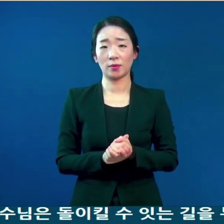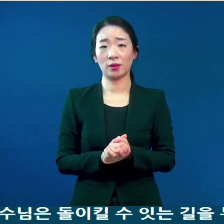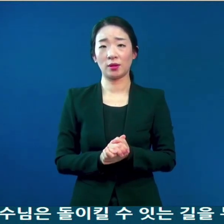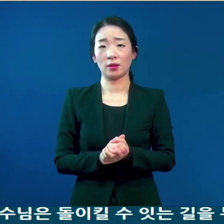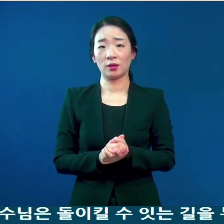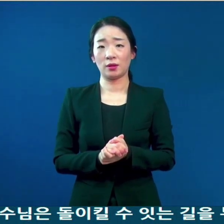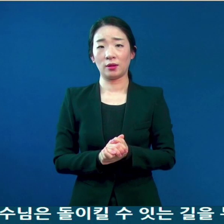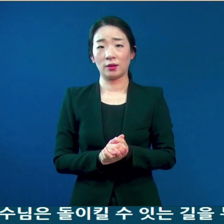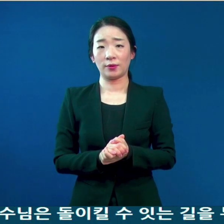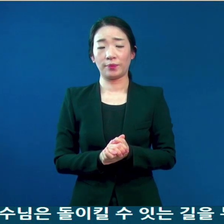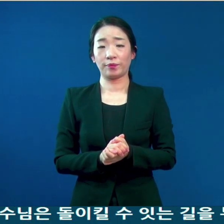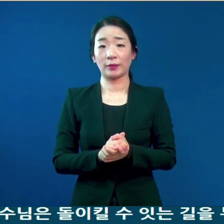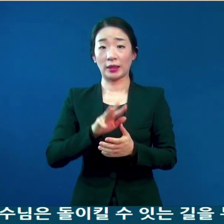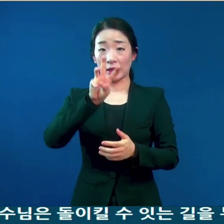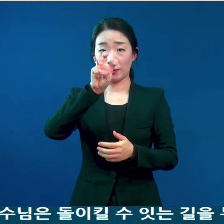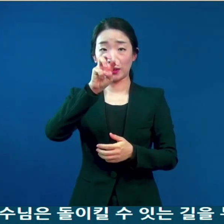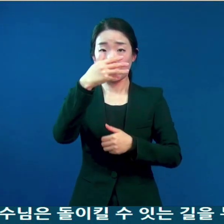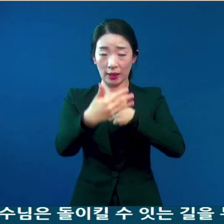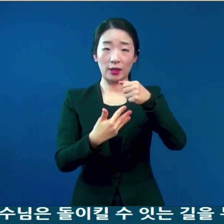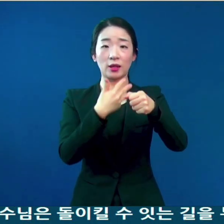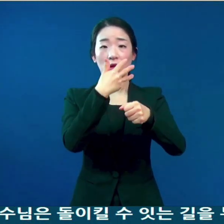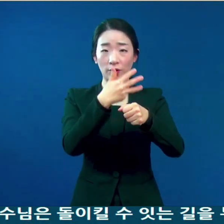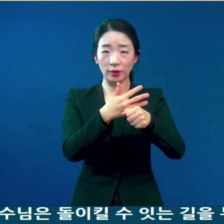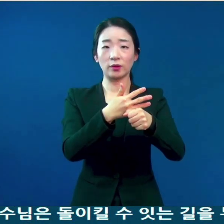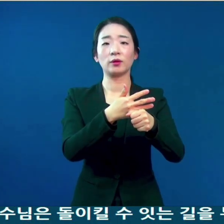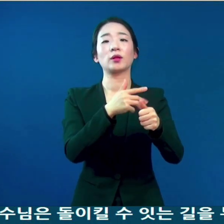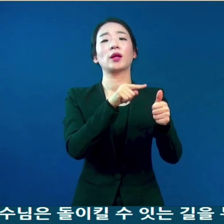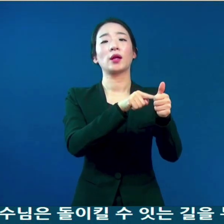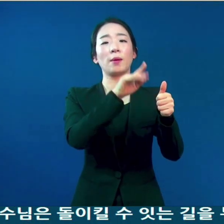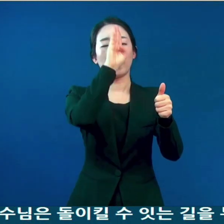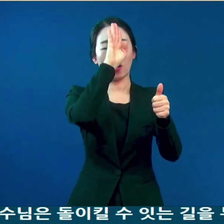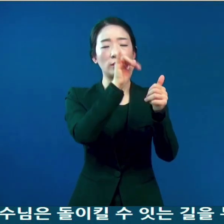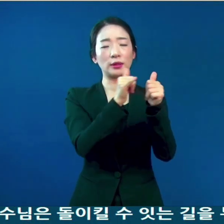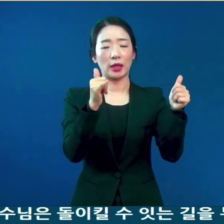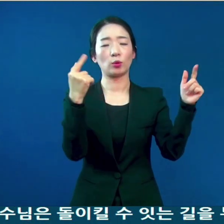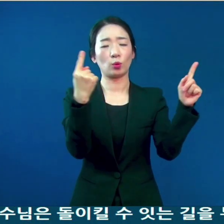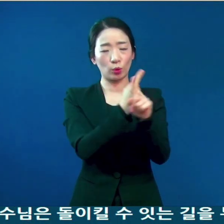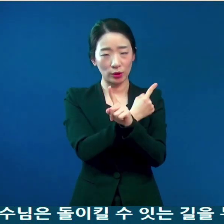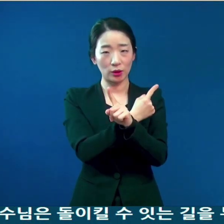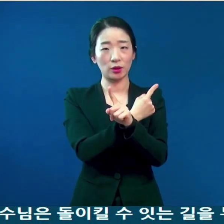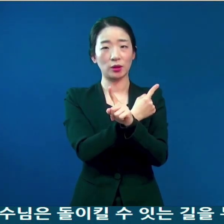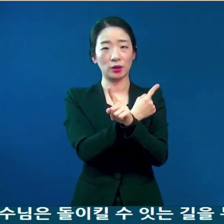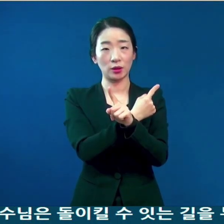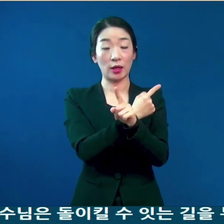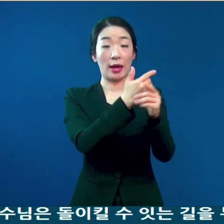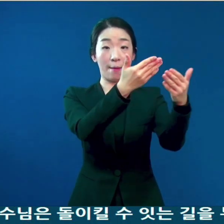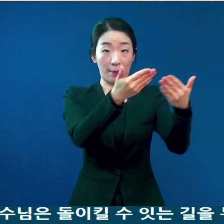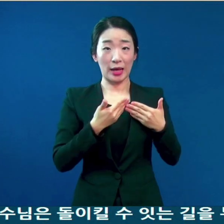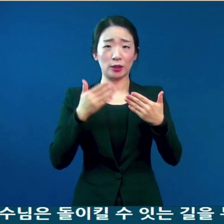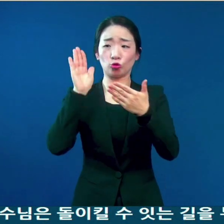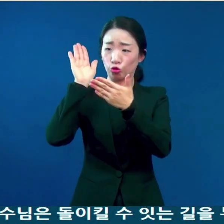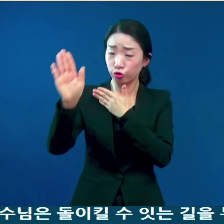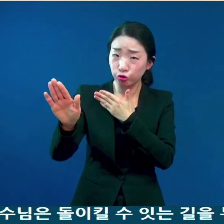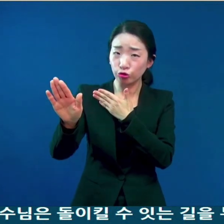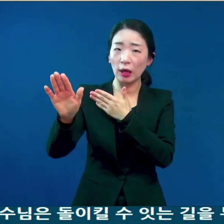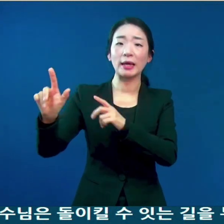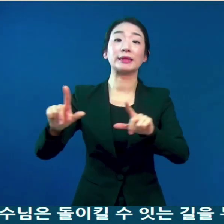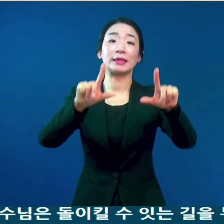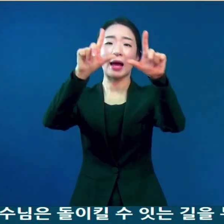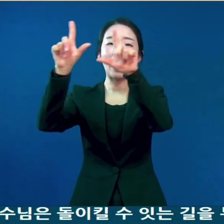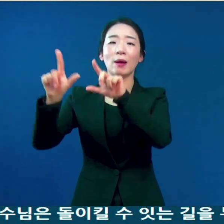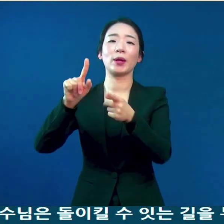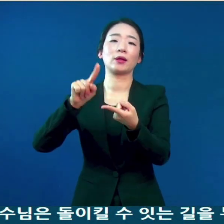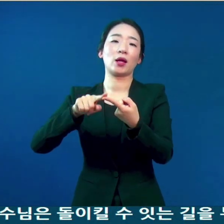소리를 했는데 38년 된 병자를 고쳐주시죠. 대신 예수님은 고침받은 이후의 삶이 어떤가,